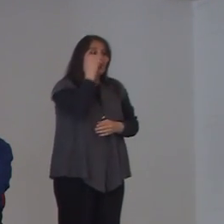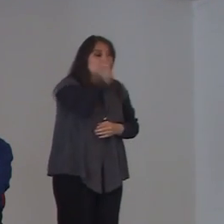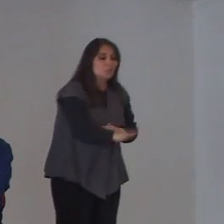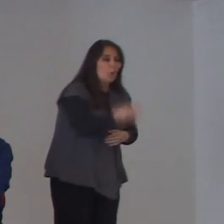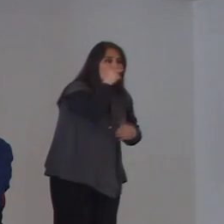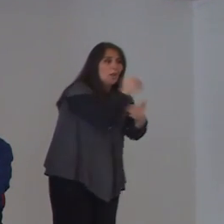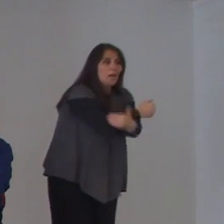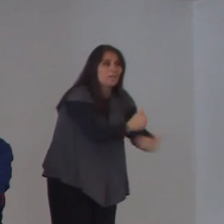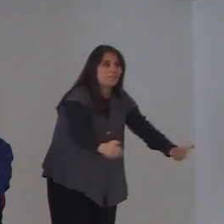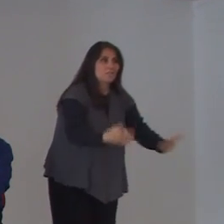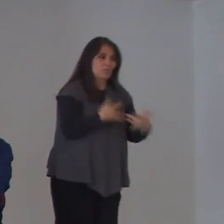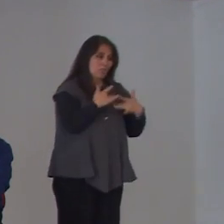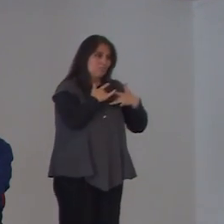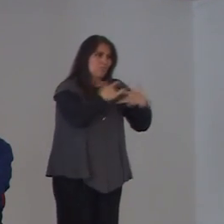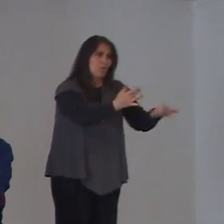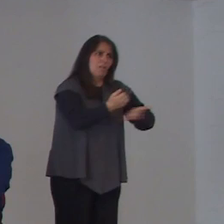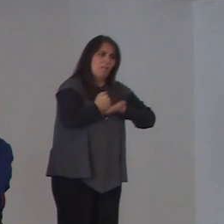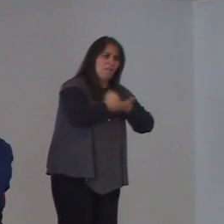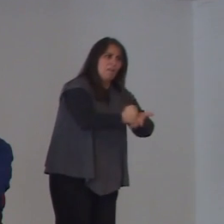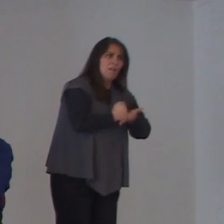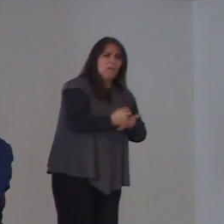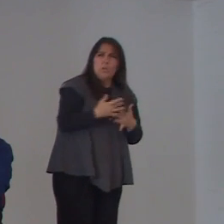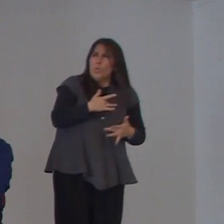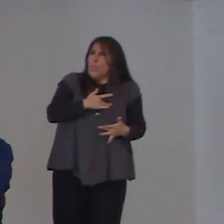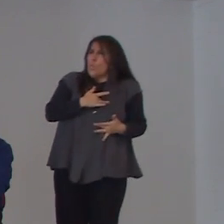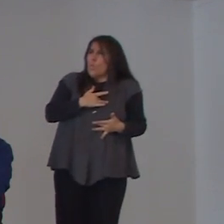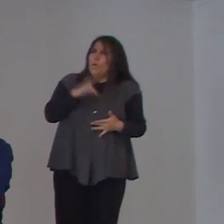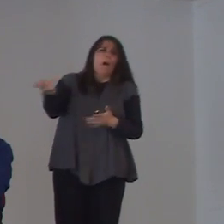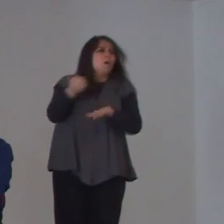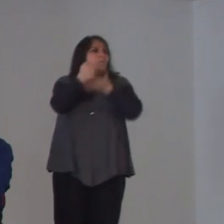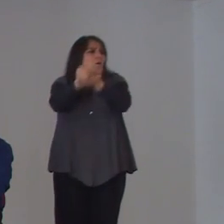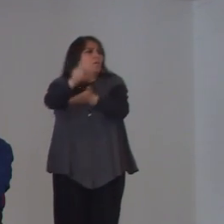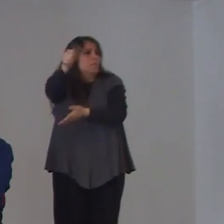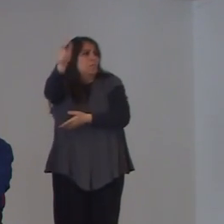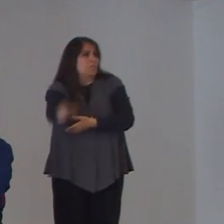de solidaridad, la capacidad de dolerse con el otro.